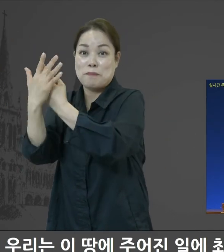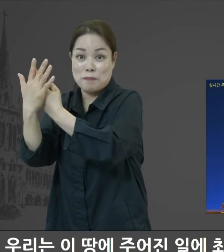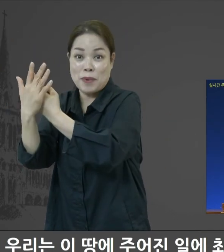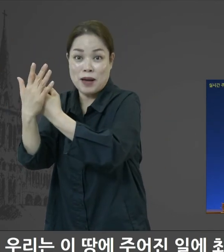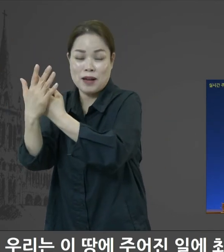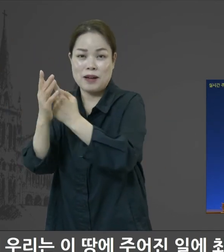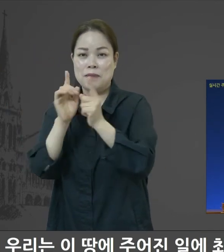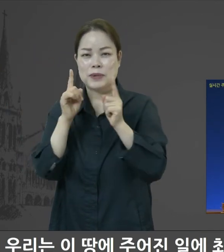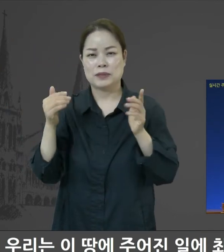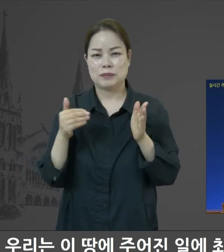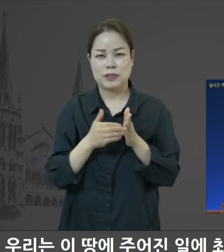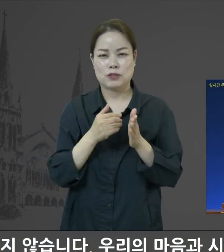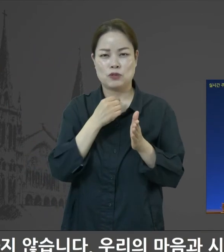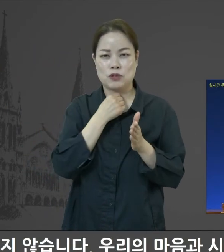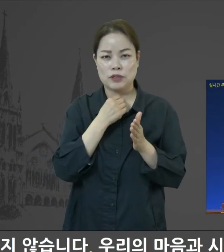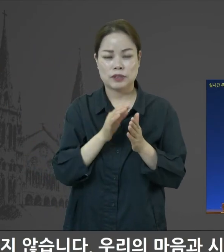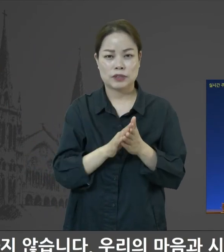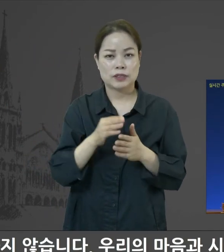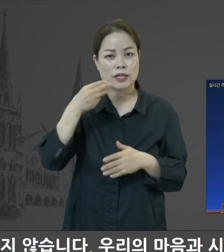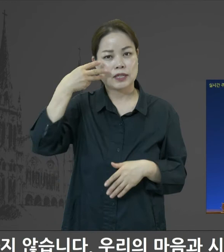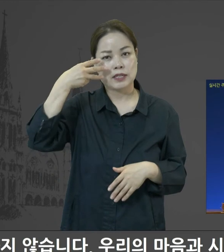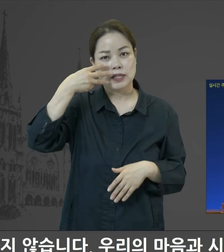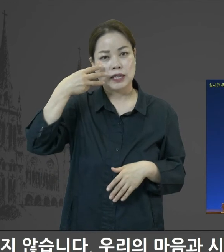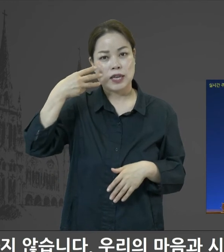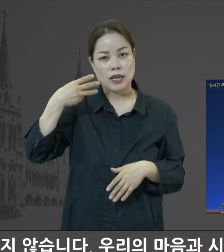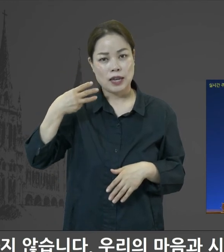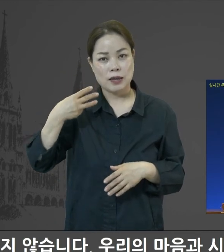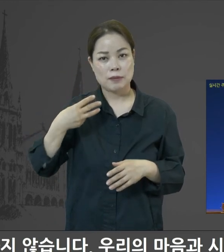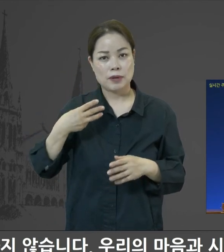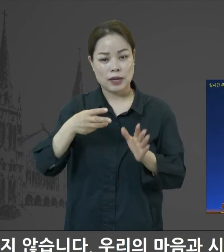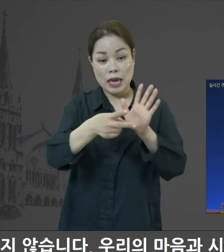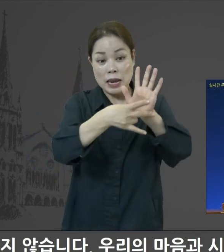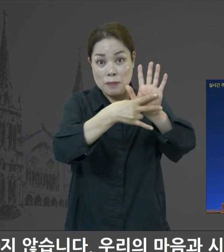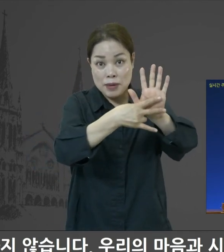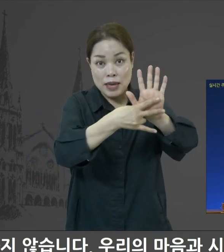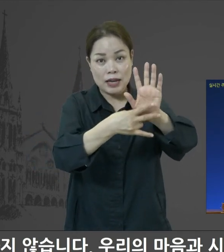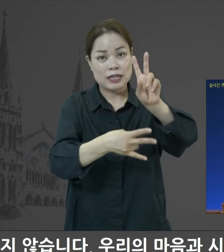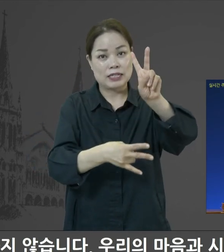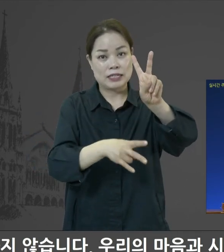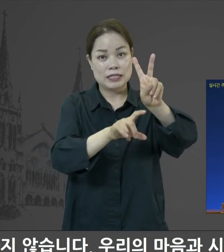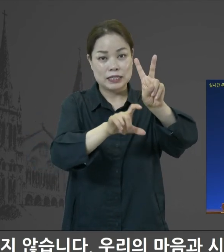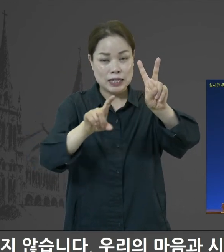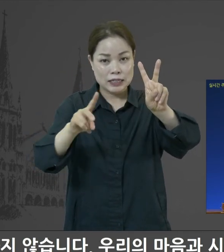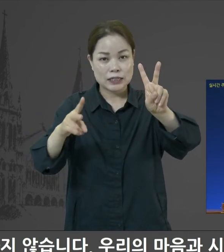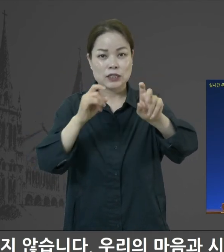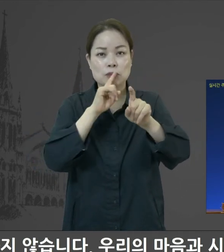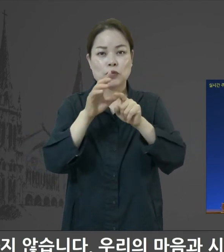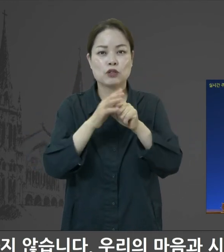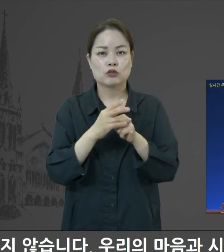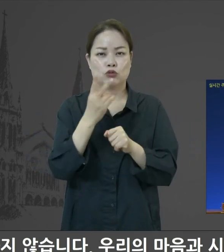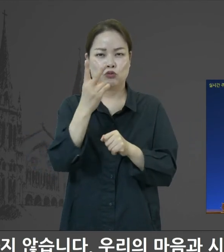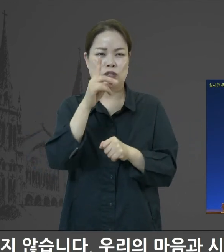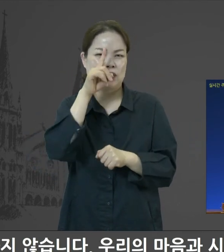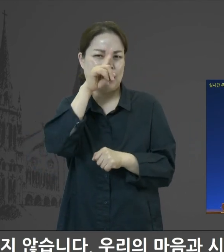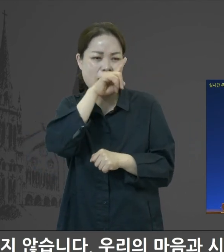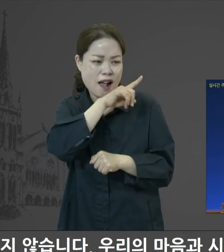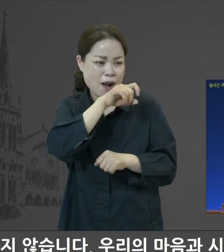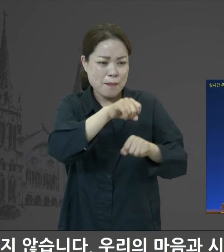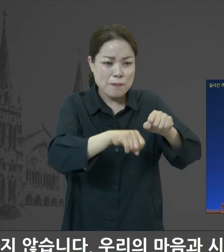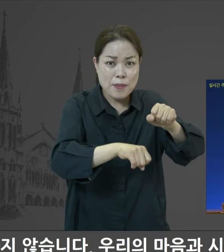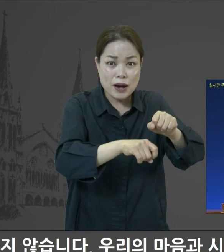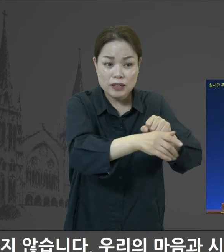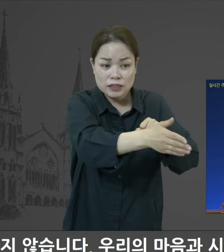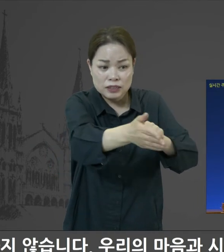말씀을 맺겠습니다. 예레미야 2장 13절에 내 백성이 두 가지 악을 행하였나니